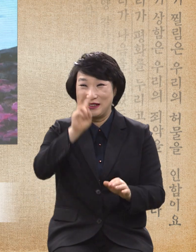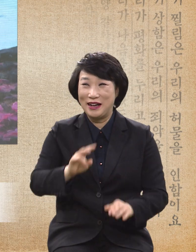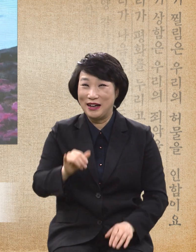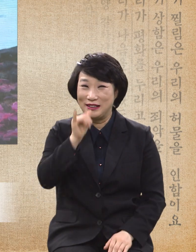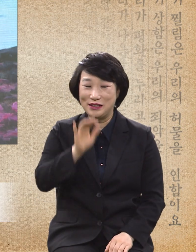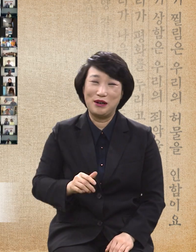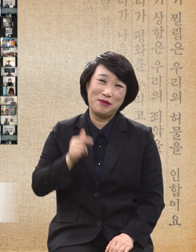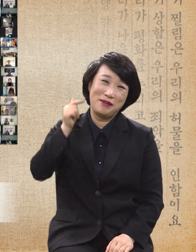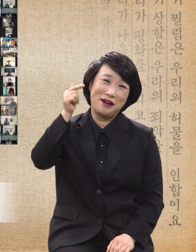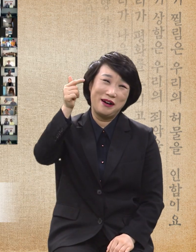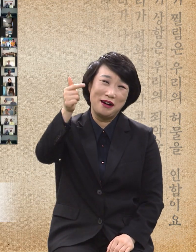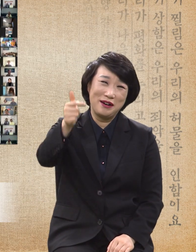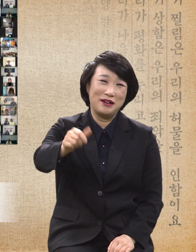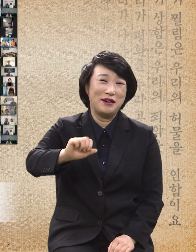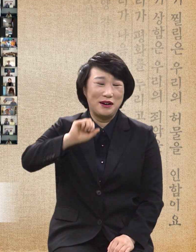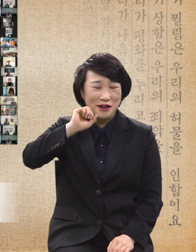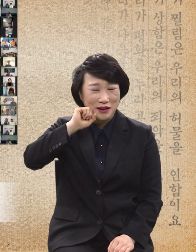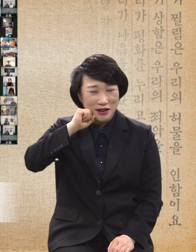멀고